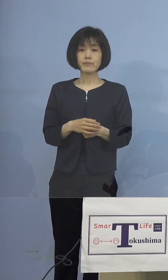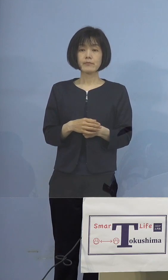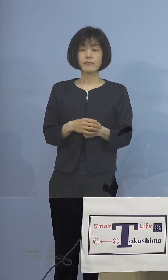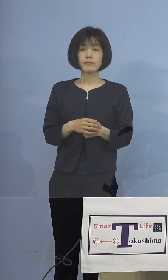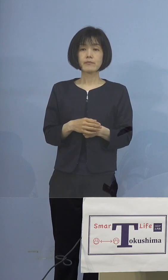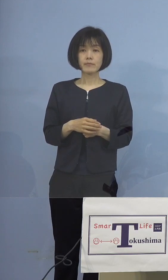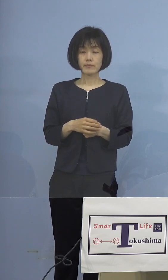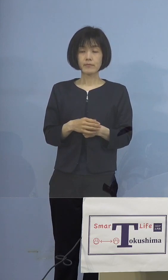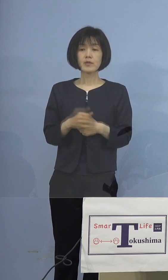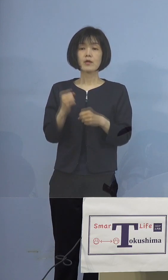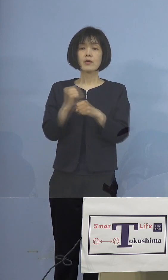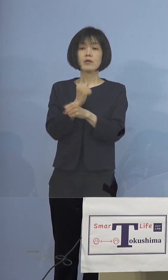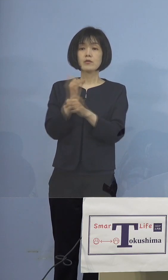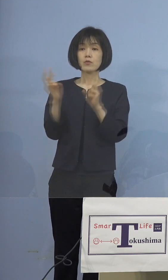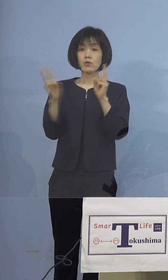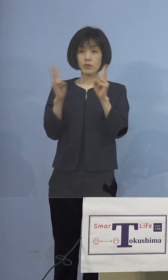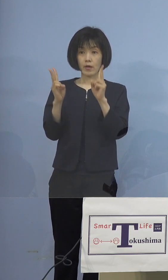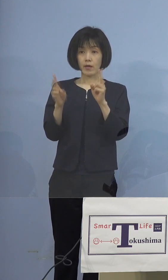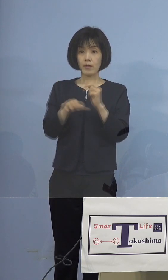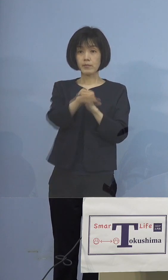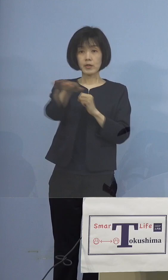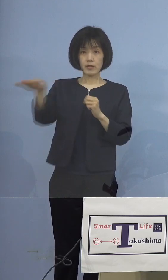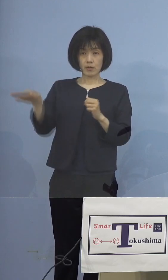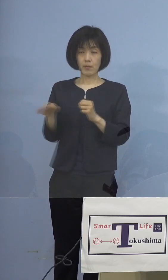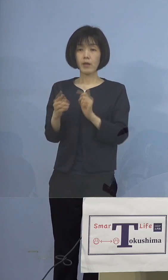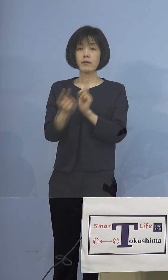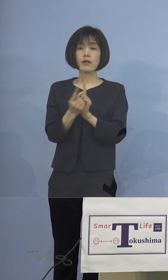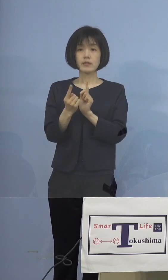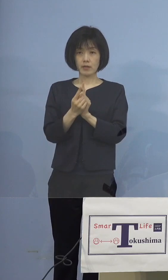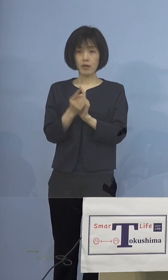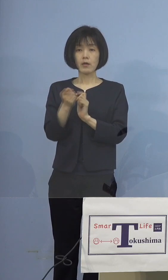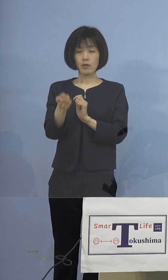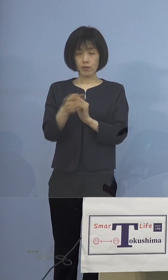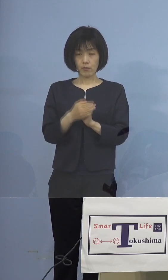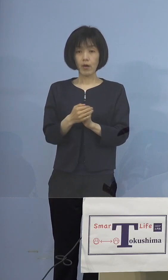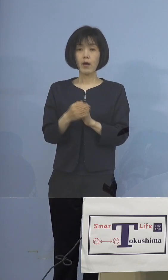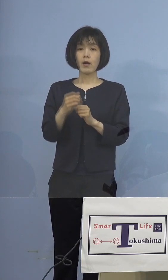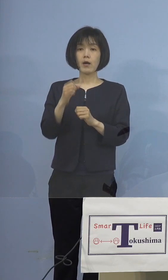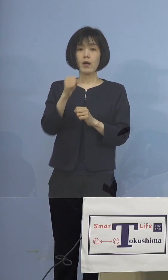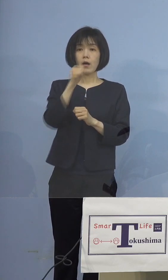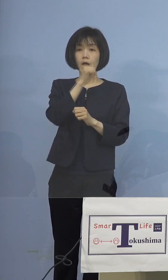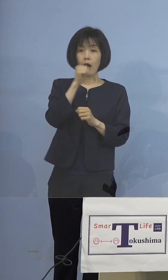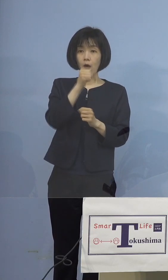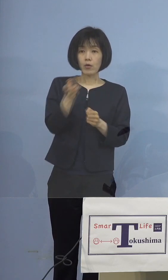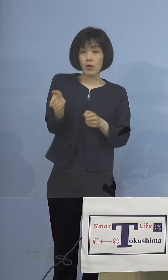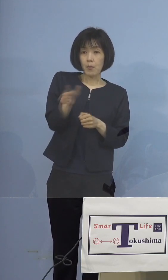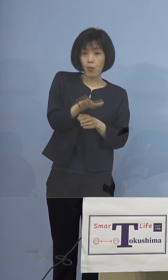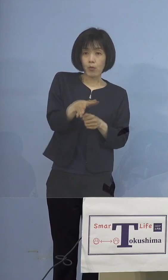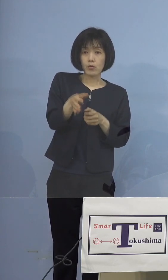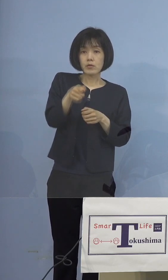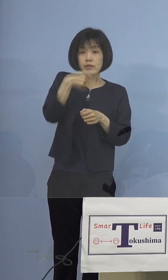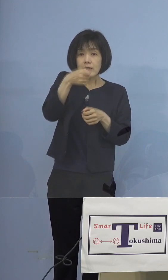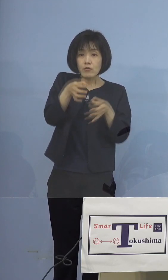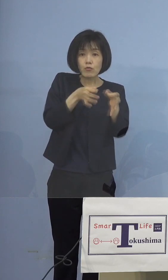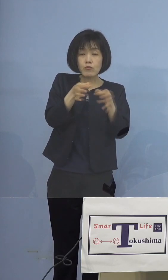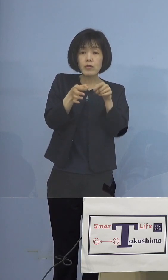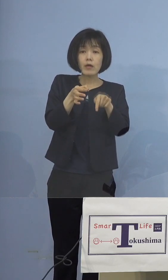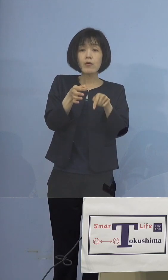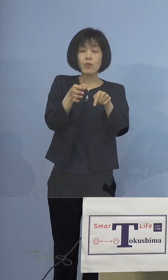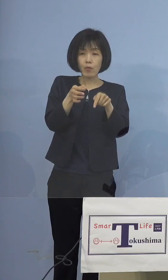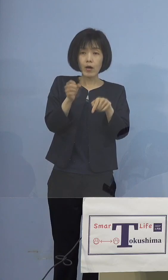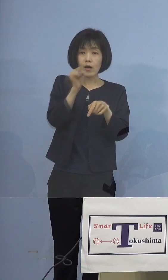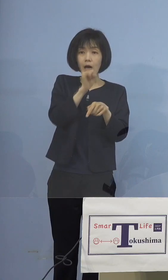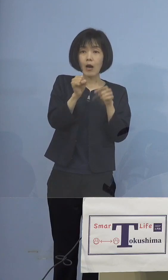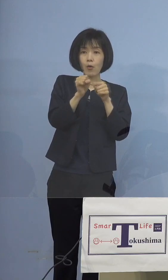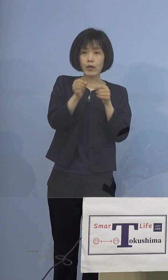まず事業者の皆様におかれましては、カラオケ設備を有する飲食店におかれては引き続き設備